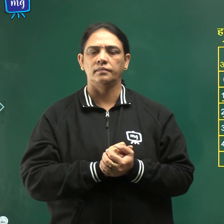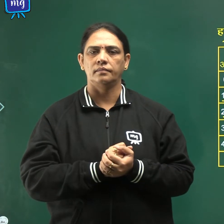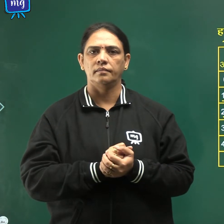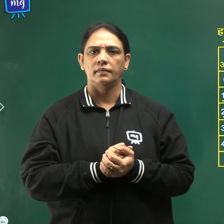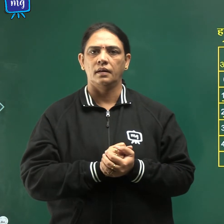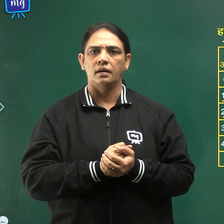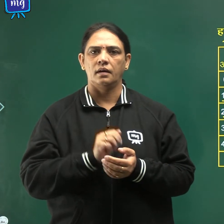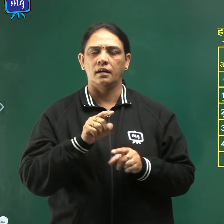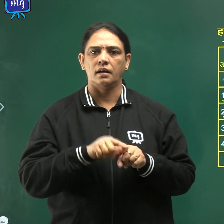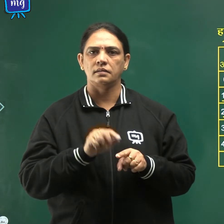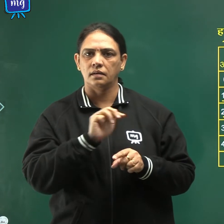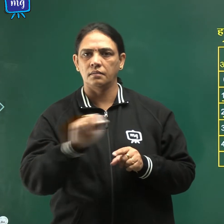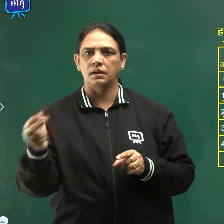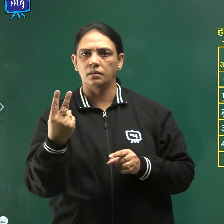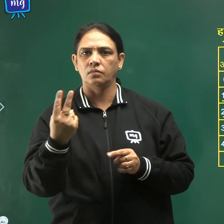मध्यमान